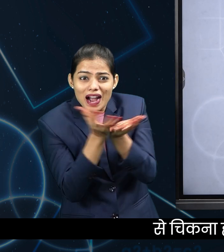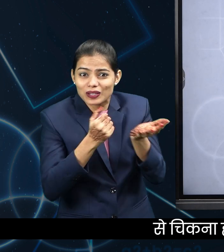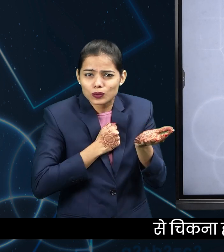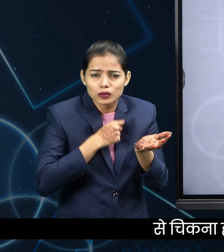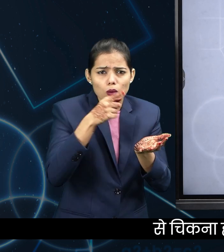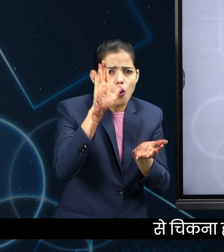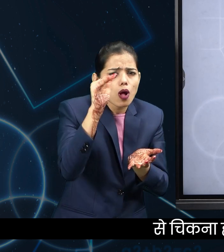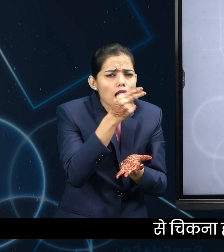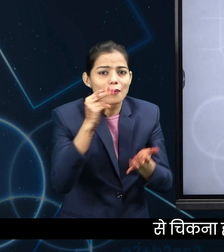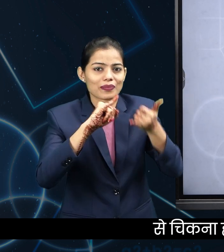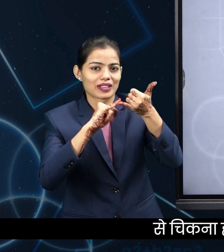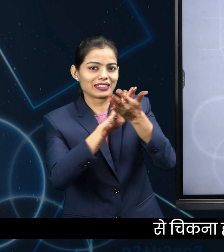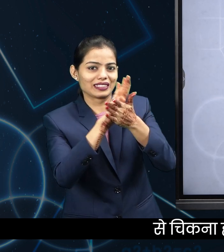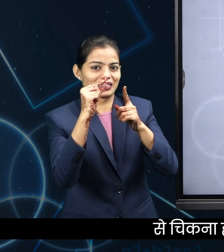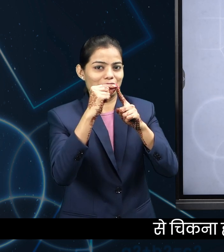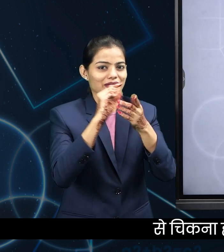को घुमाते हैं